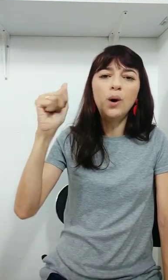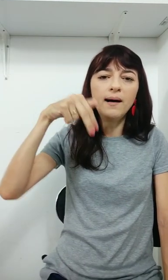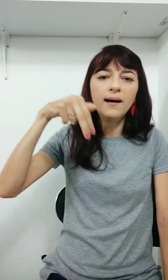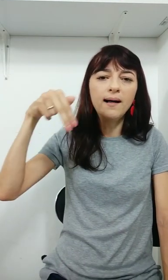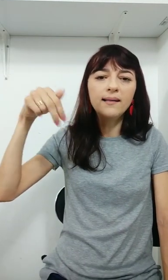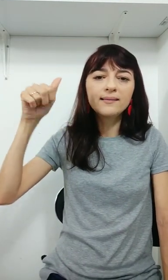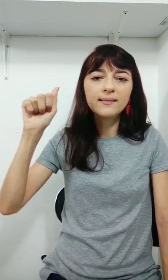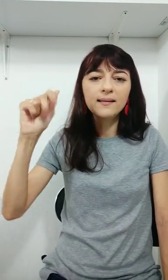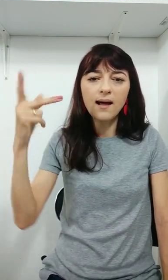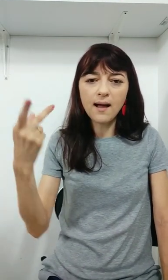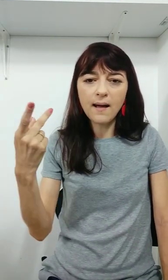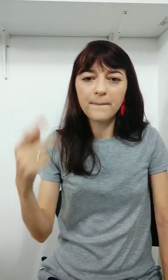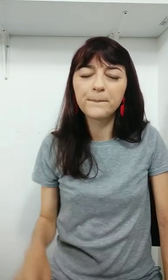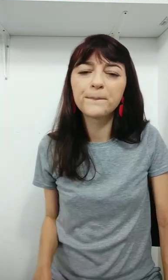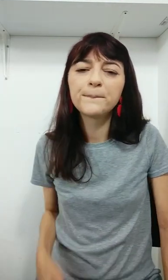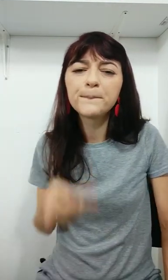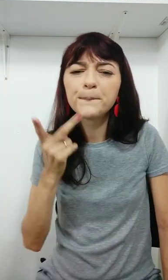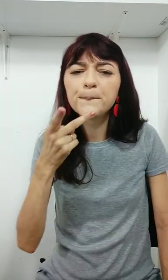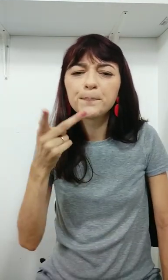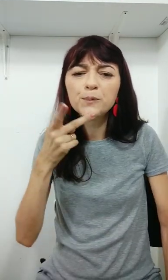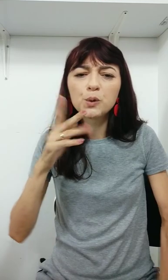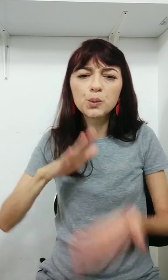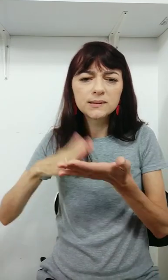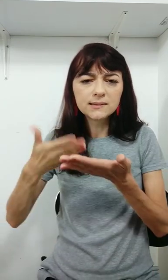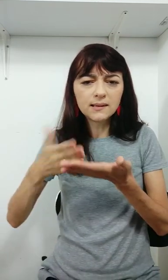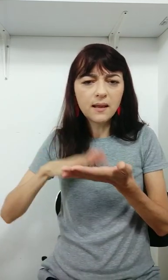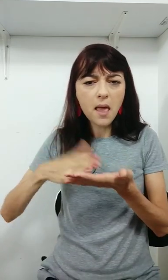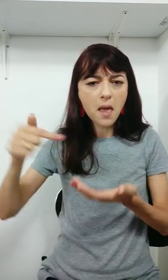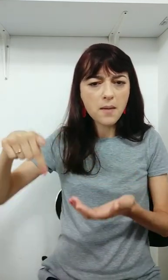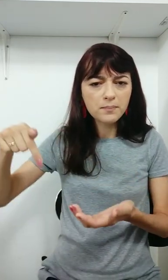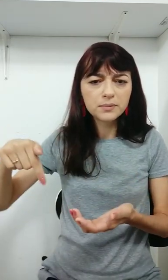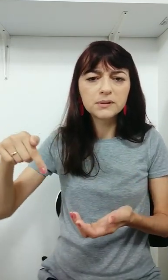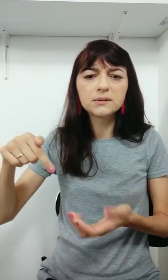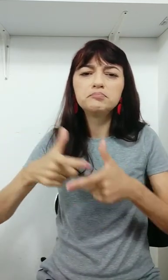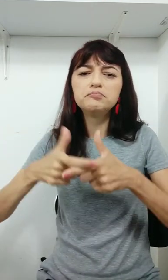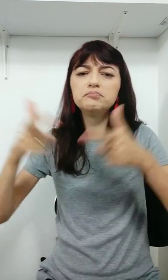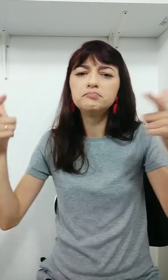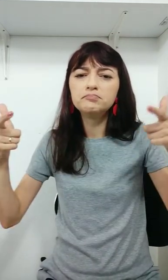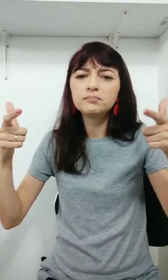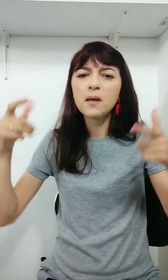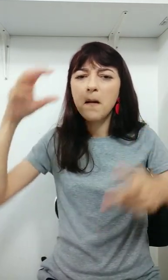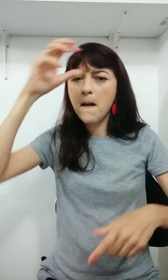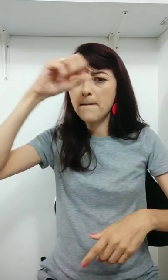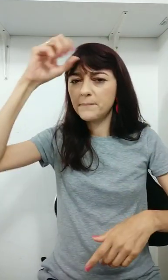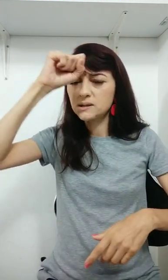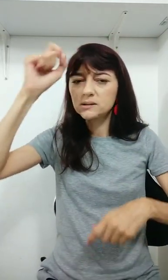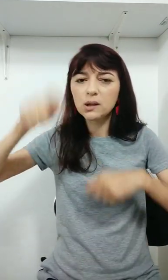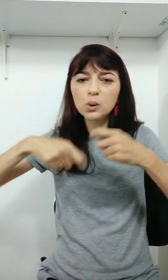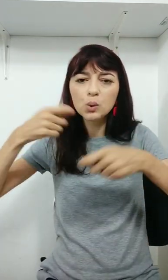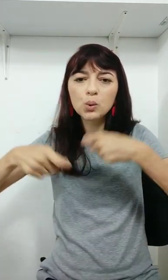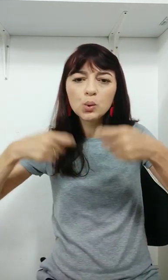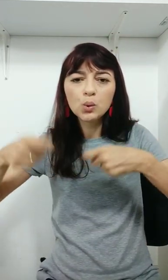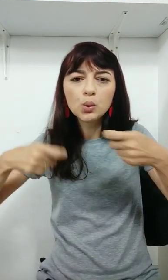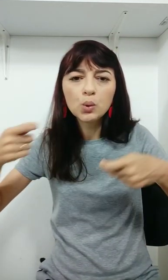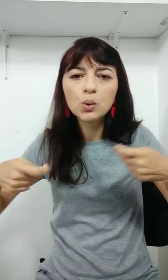Olha, a Luana, né? Fez um outro comentário falando que os intérpretes daqui, a maioria dos intérpretes